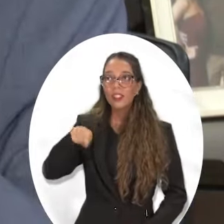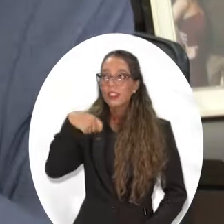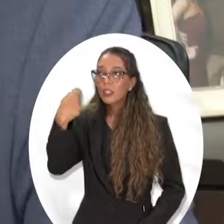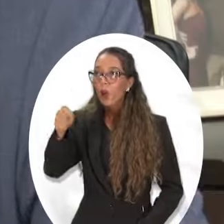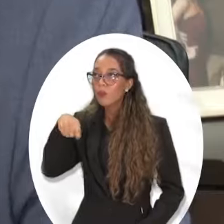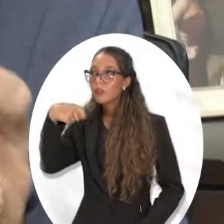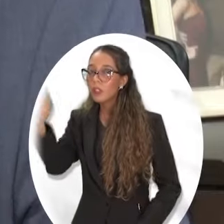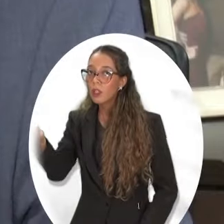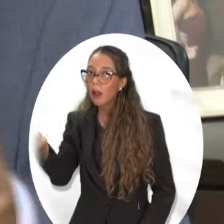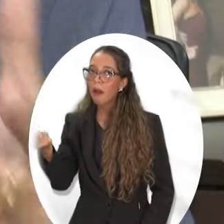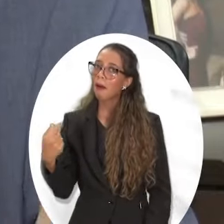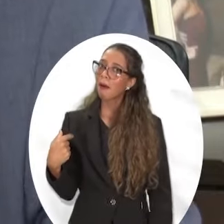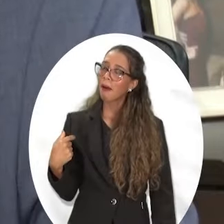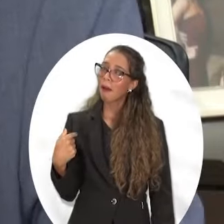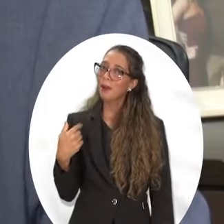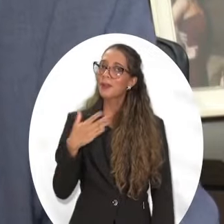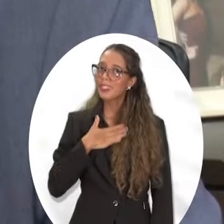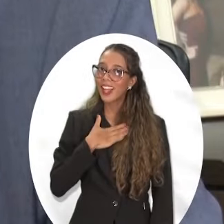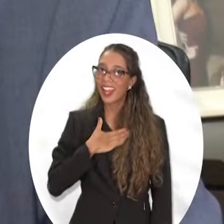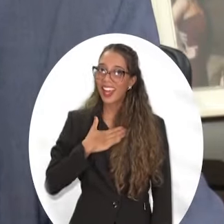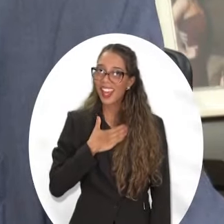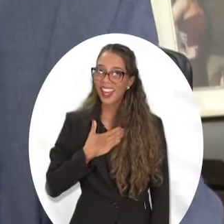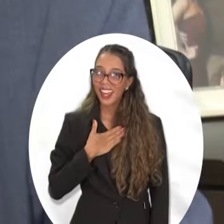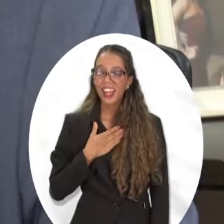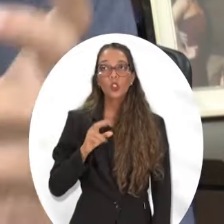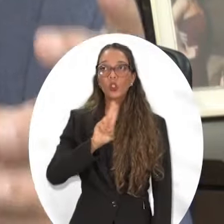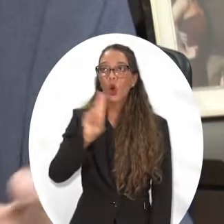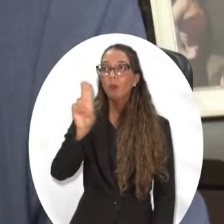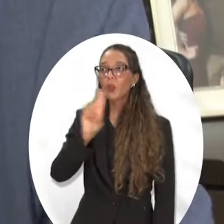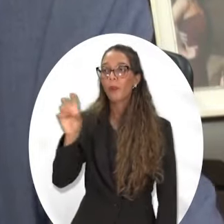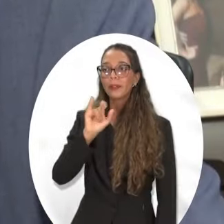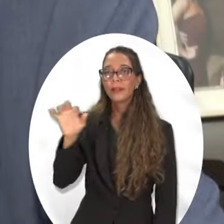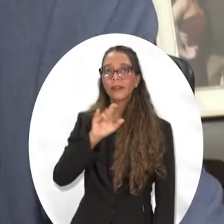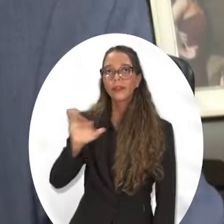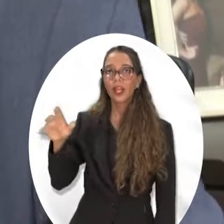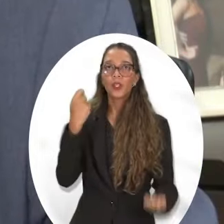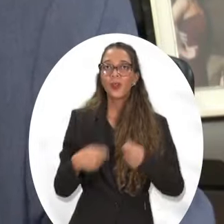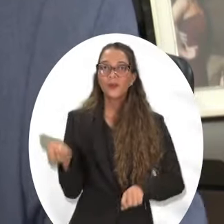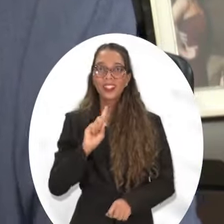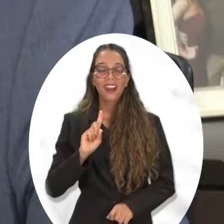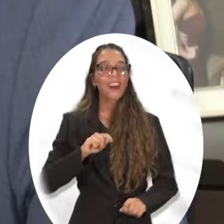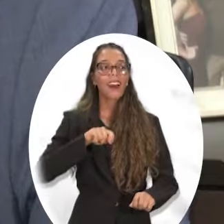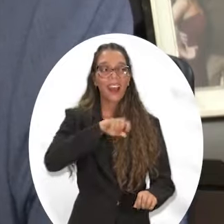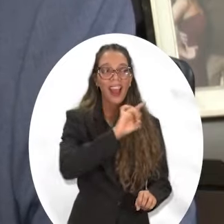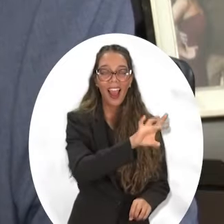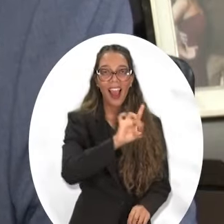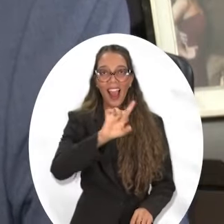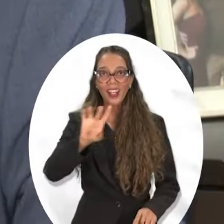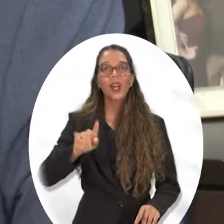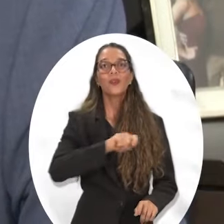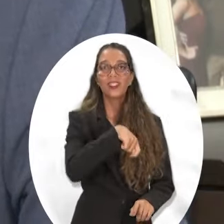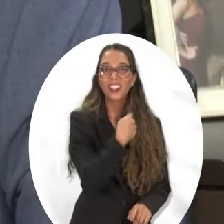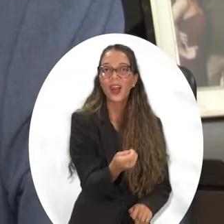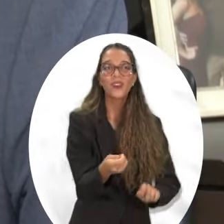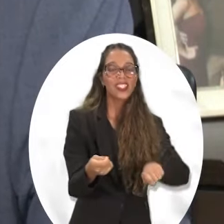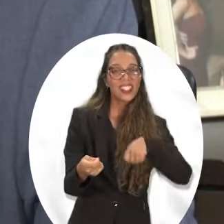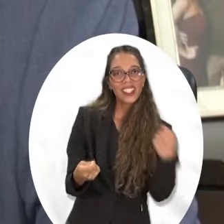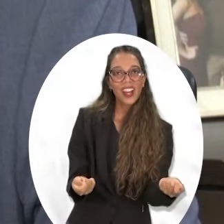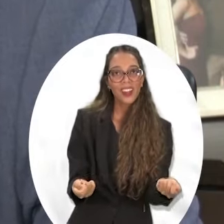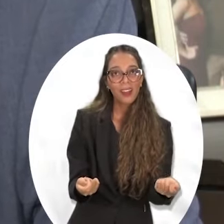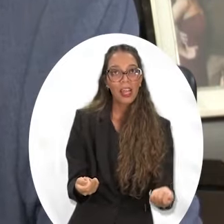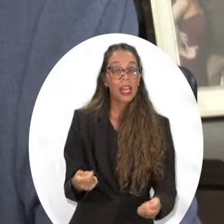não precisarem ficar fazendo todo o nome nosso. Carlos Avalone, Júnior, deputado Carlos Avalone. Então, gente, cada um de nós tem um sinal. Isso